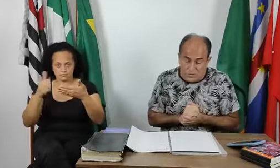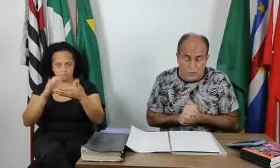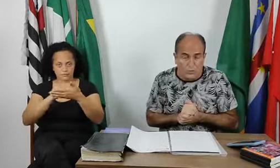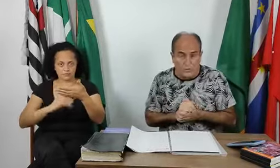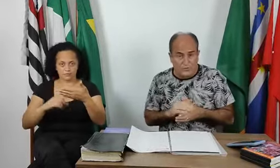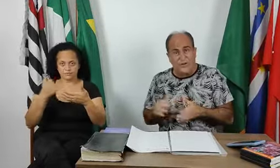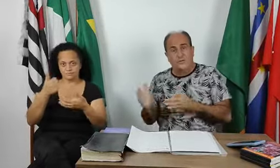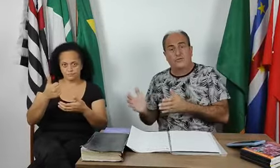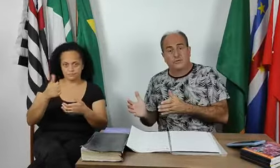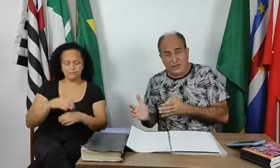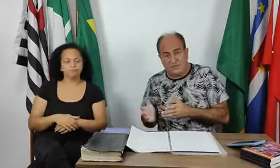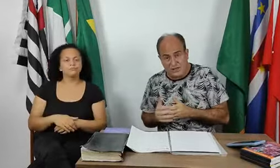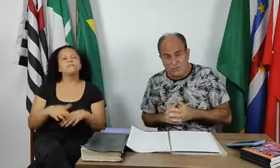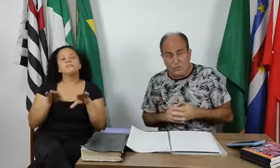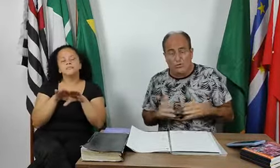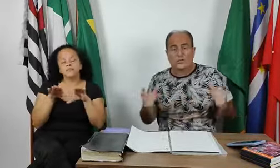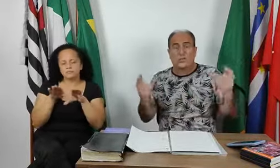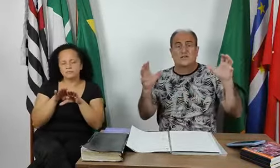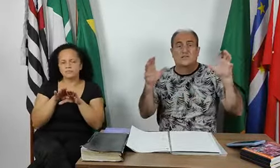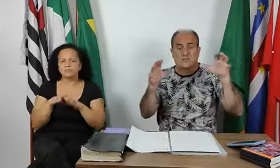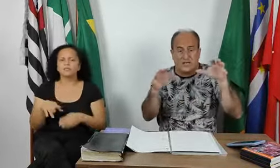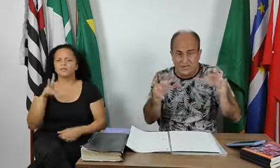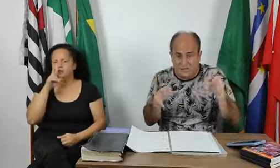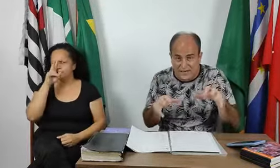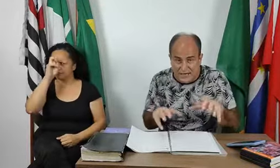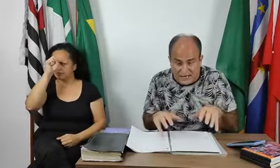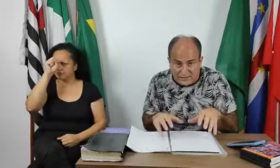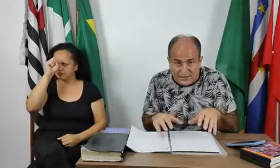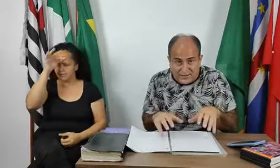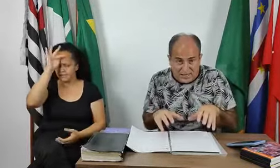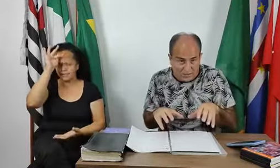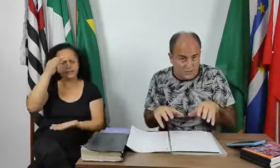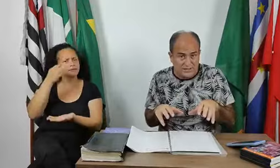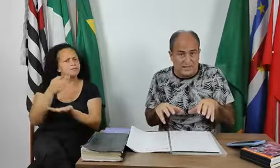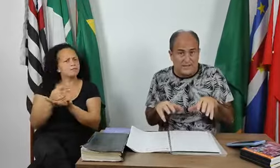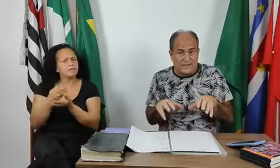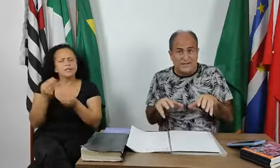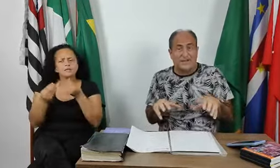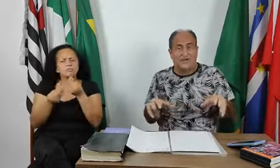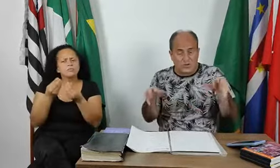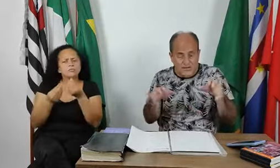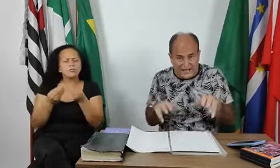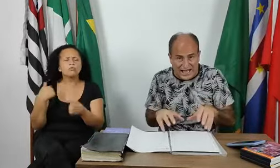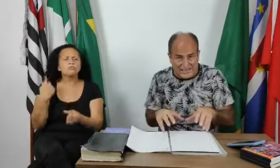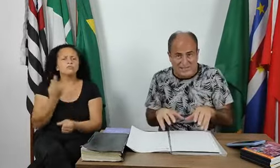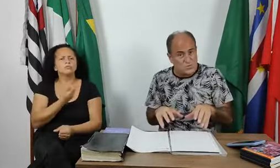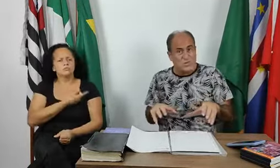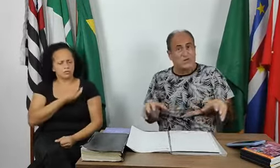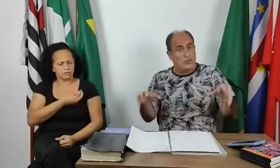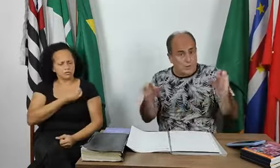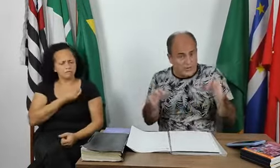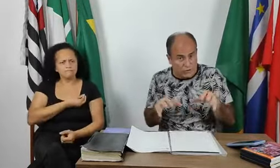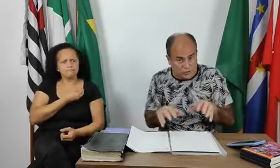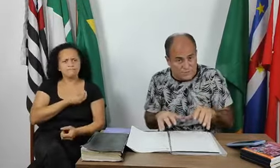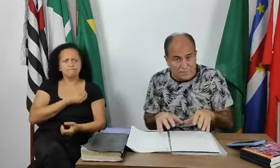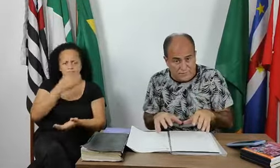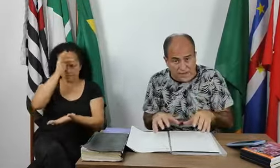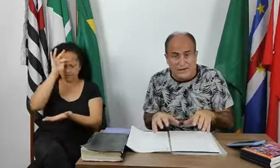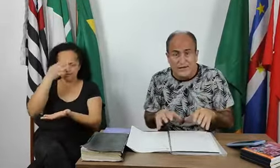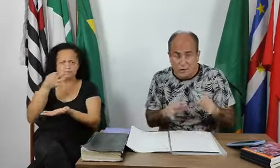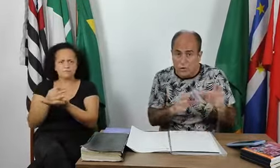também sobre o firme fundamento, onde nós temos que edificar a nossa vida, a nossa casa espiritual e a